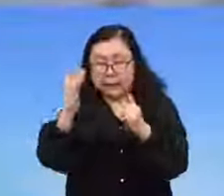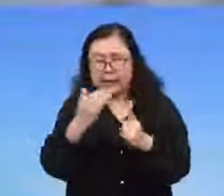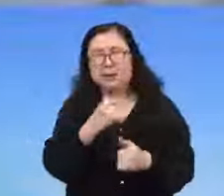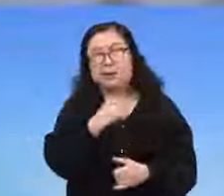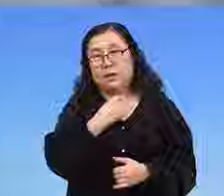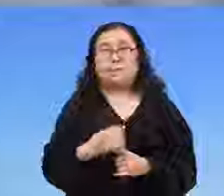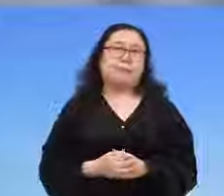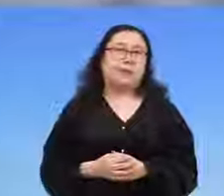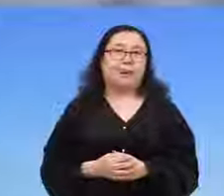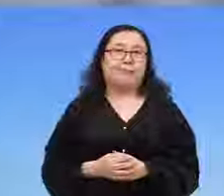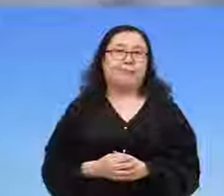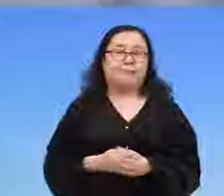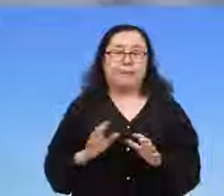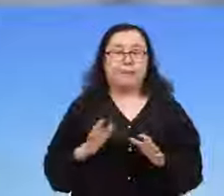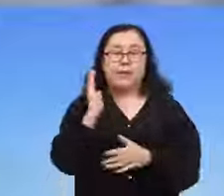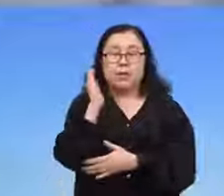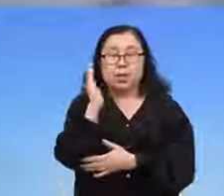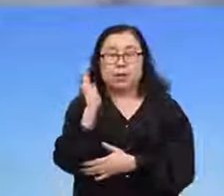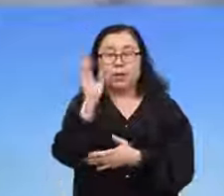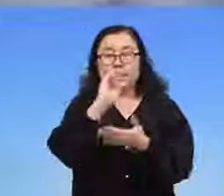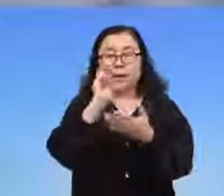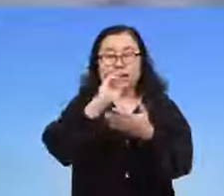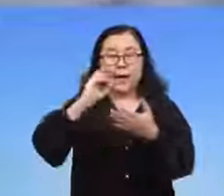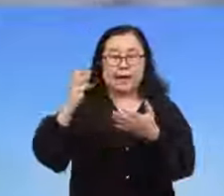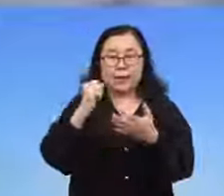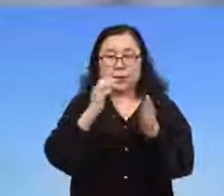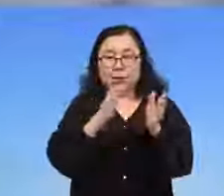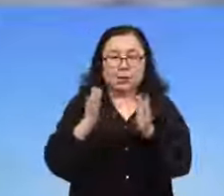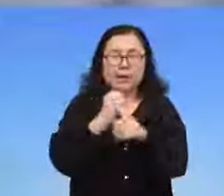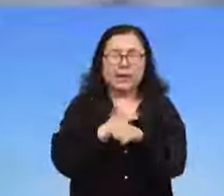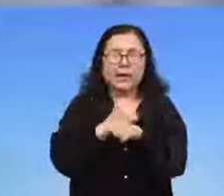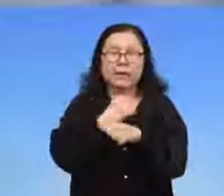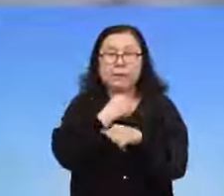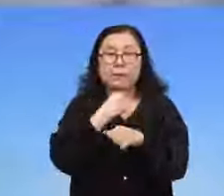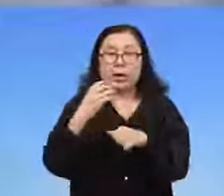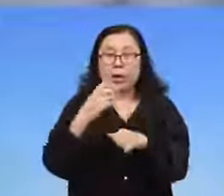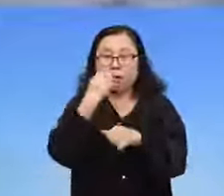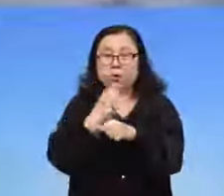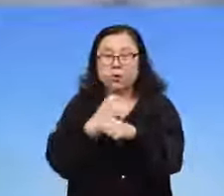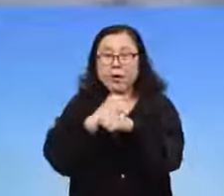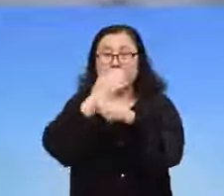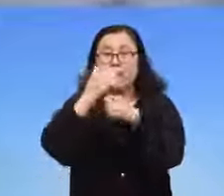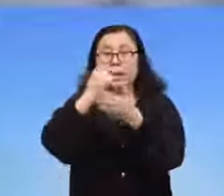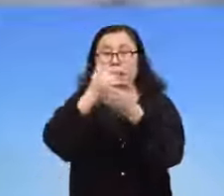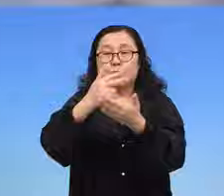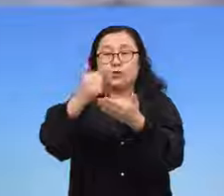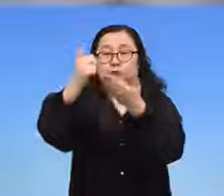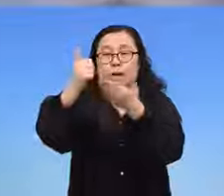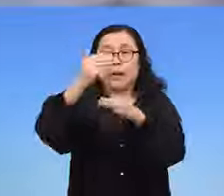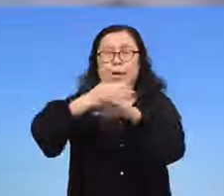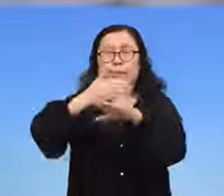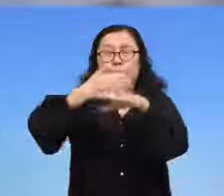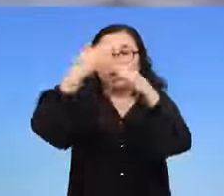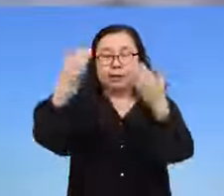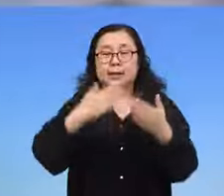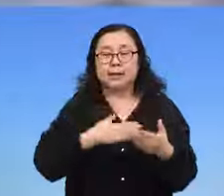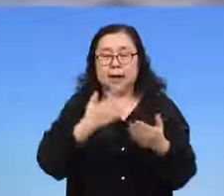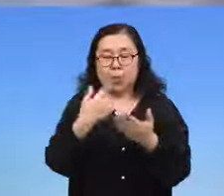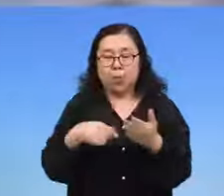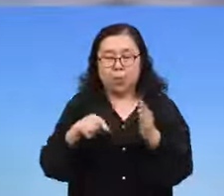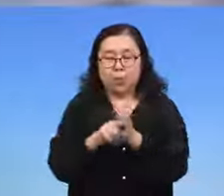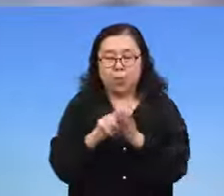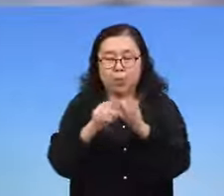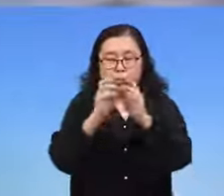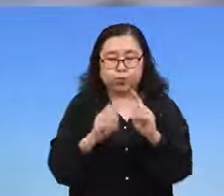이 설교를 이 찬양으로 정리할 수 있다고 생각합니다. 거룩하신 하나님, 주께 감사드리세.